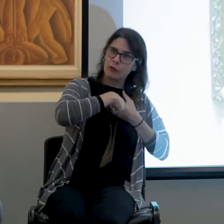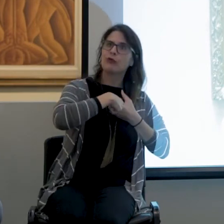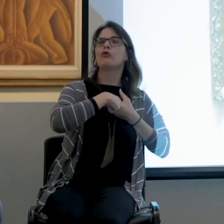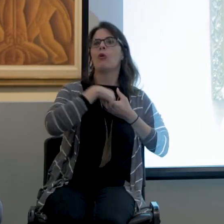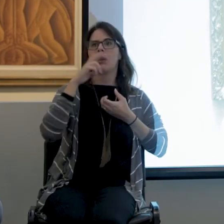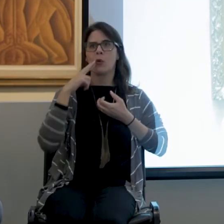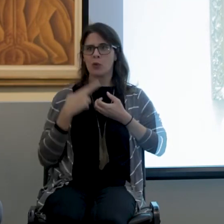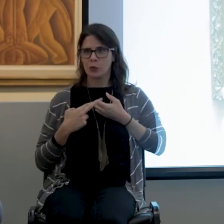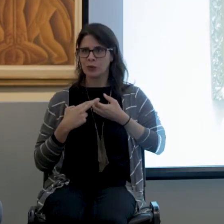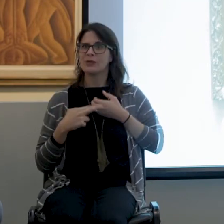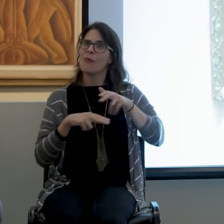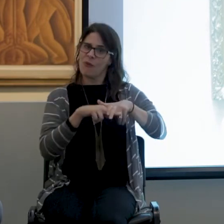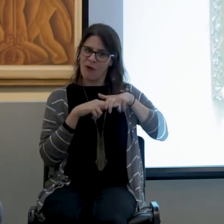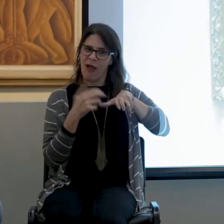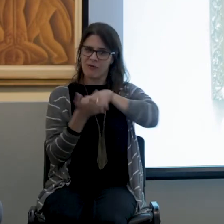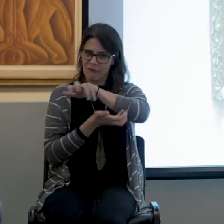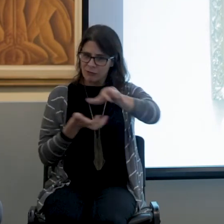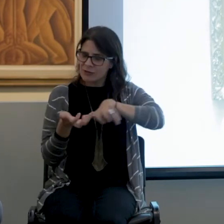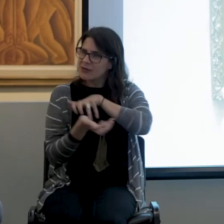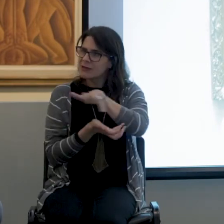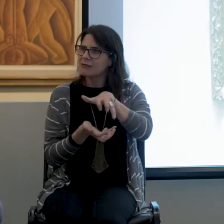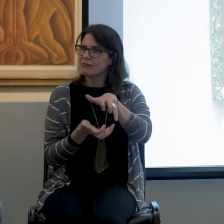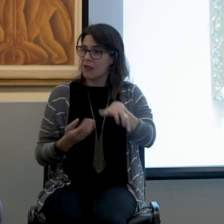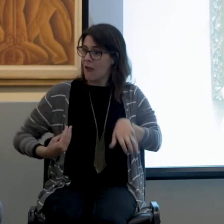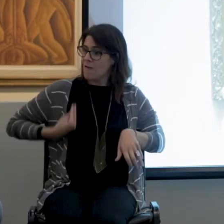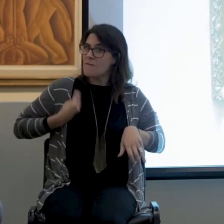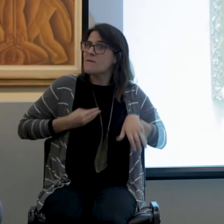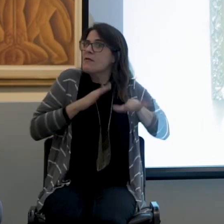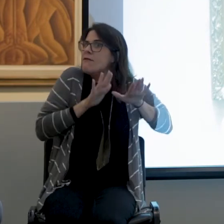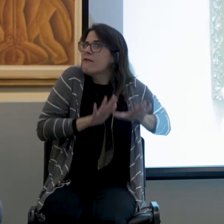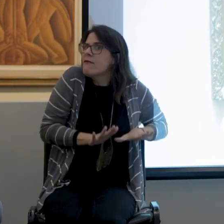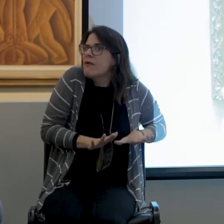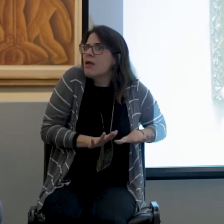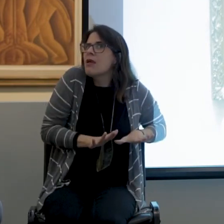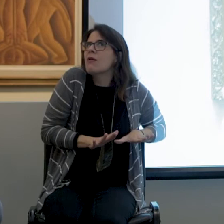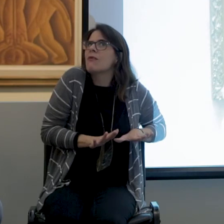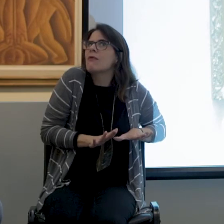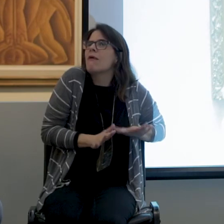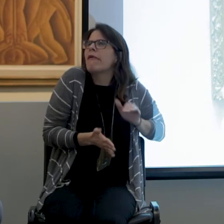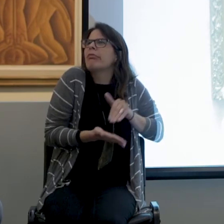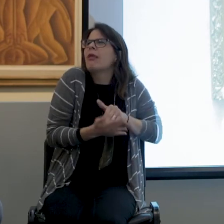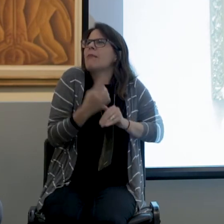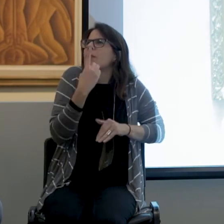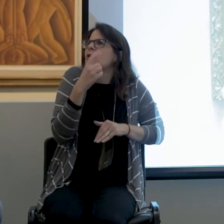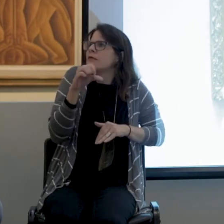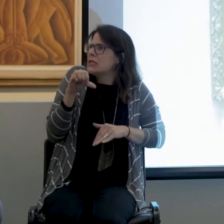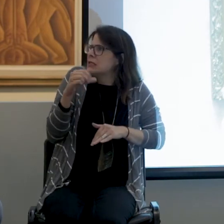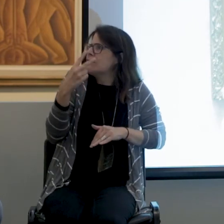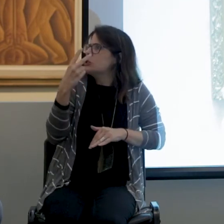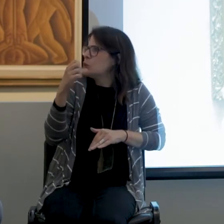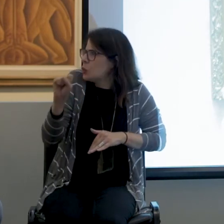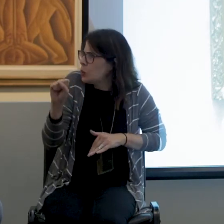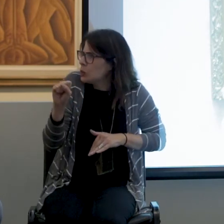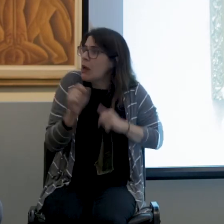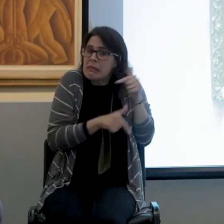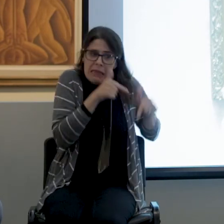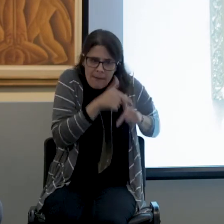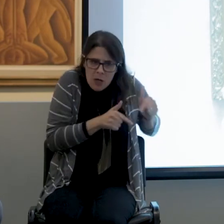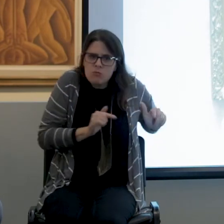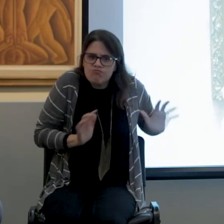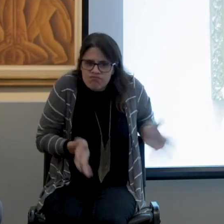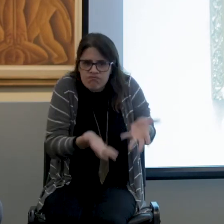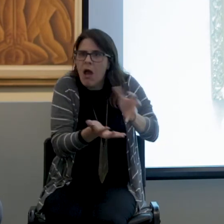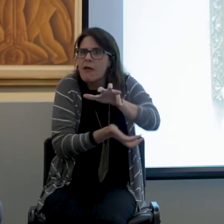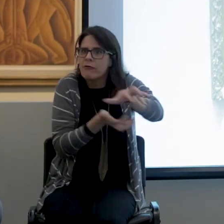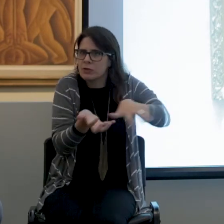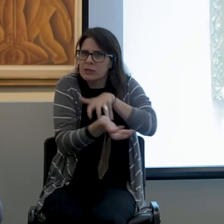Durante a Revolução, viveu lá até 1928, né? Trabalhou para a Revolução, como, aliás, todos os grandes